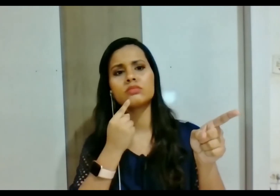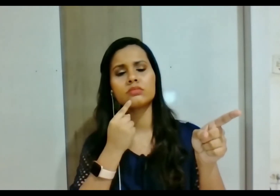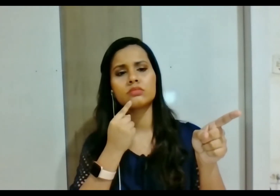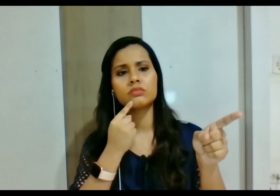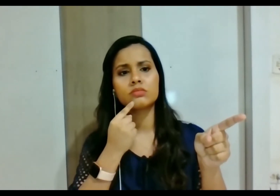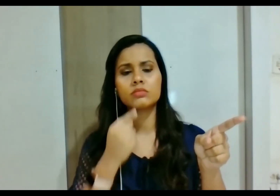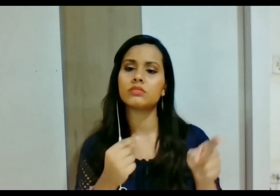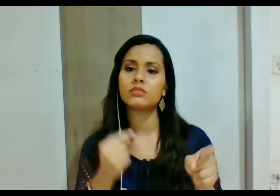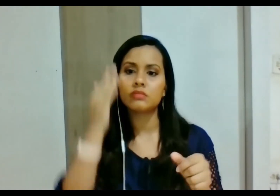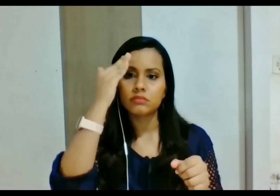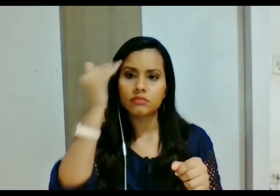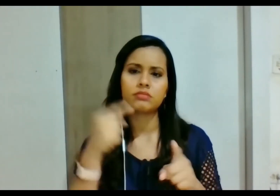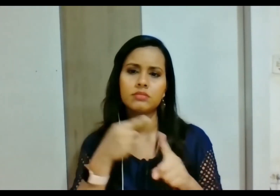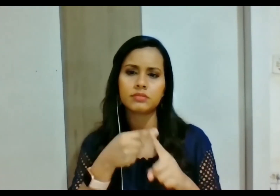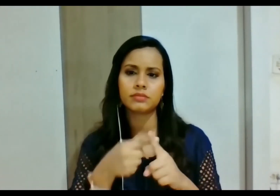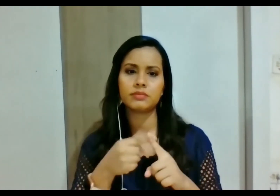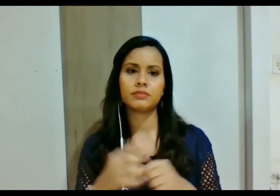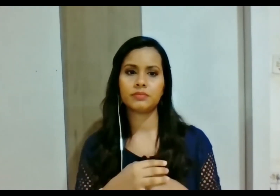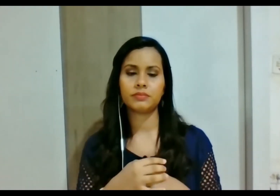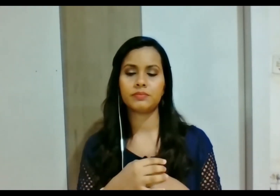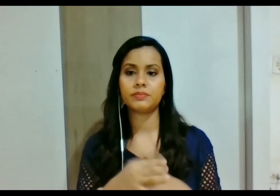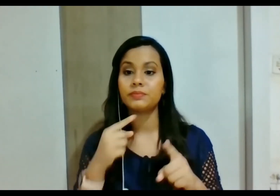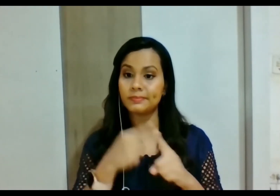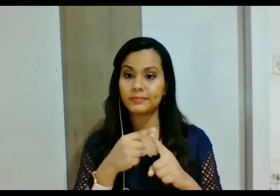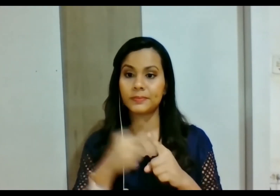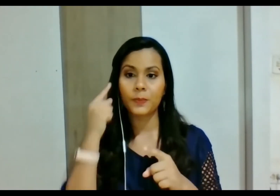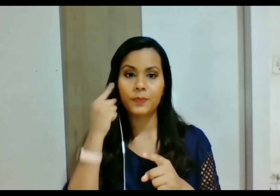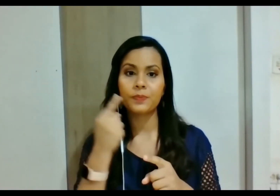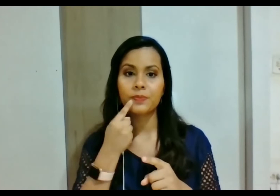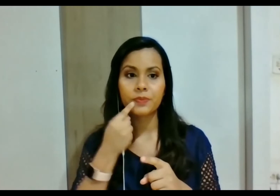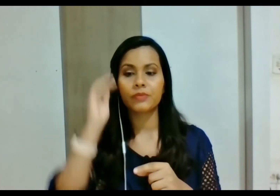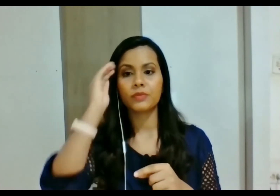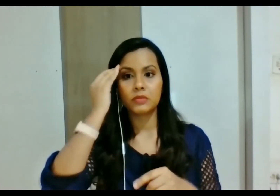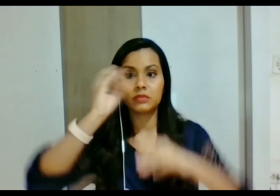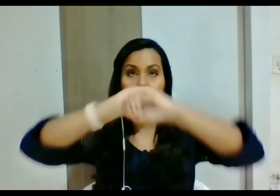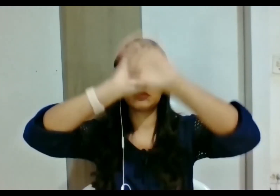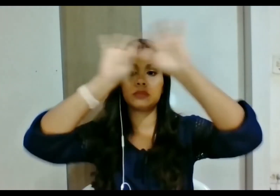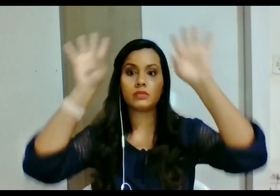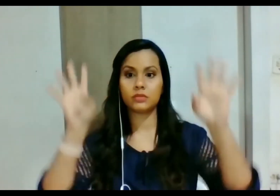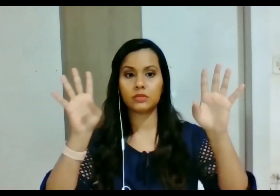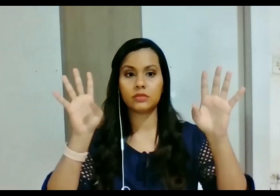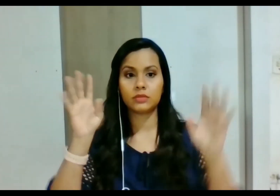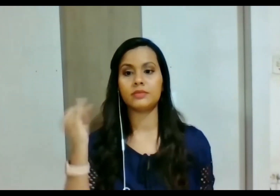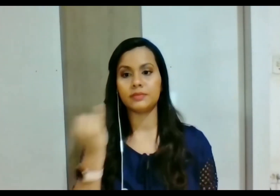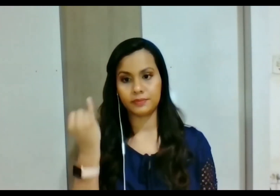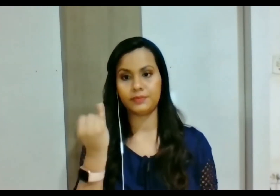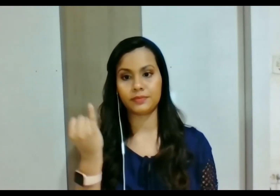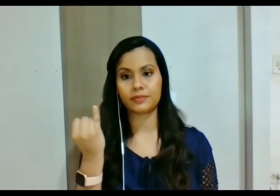Pensando no surdo. Sabe por quê? Porque o surdo ele precisa entender de maneira